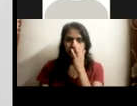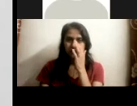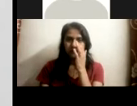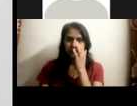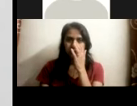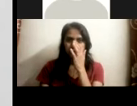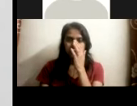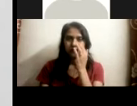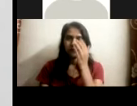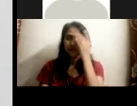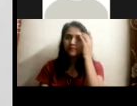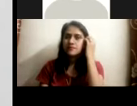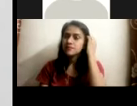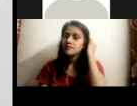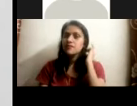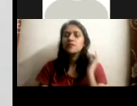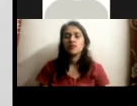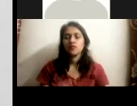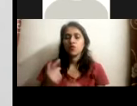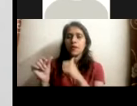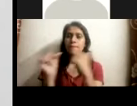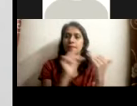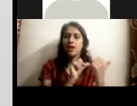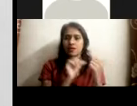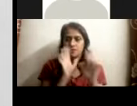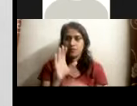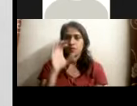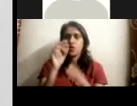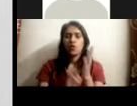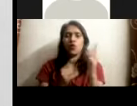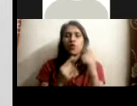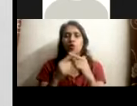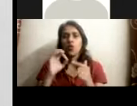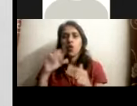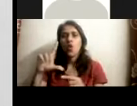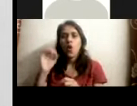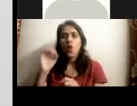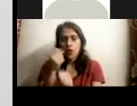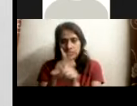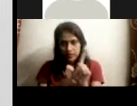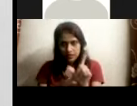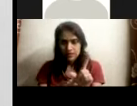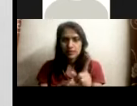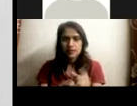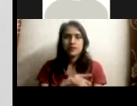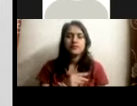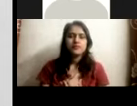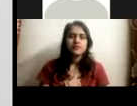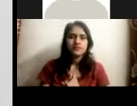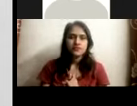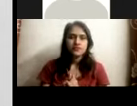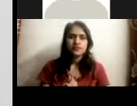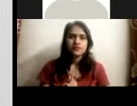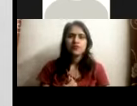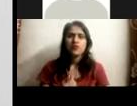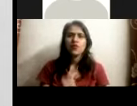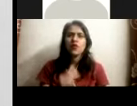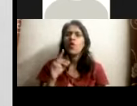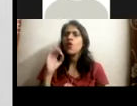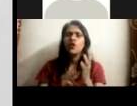So coming to ontology and epistemology again, let me put it this way. Ontology क्या है?